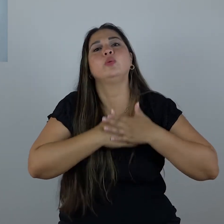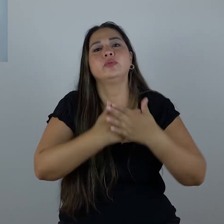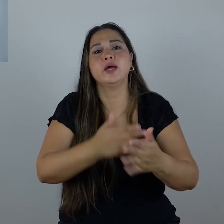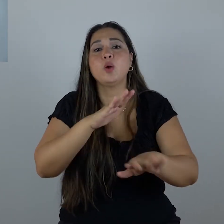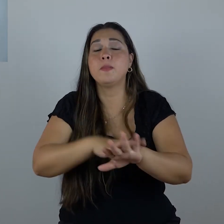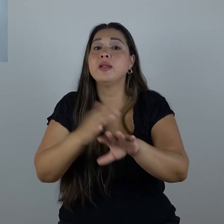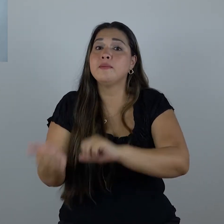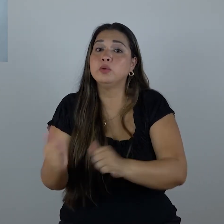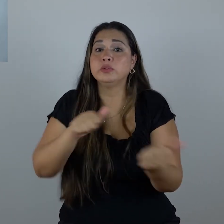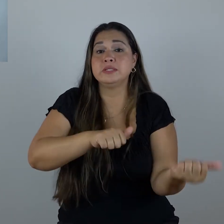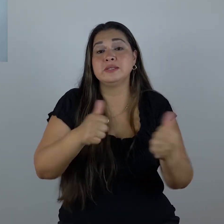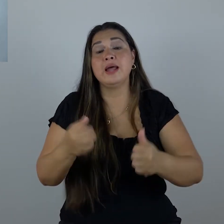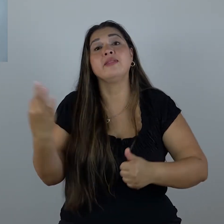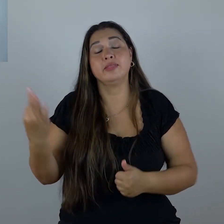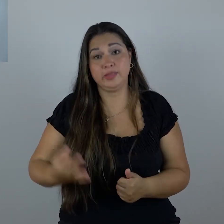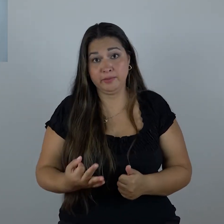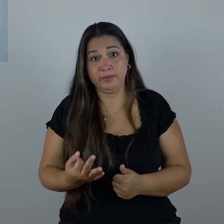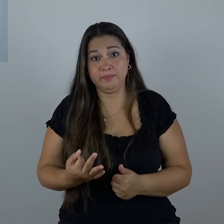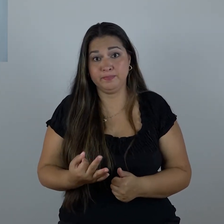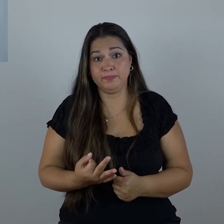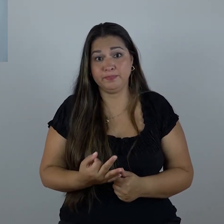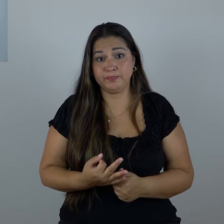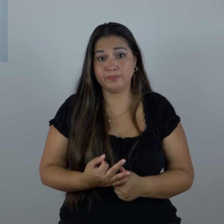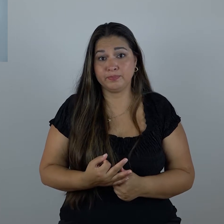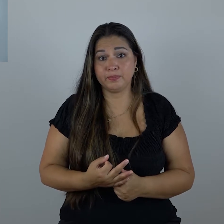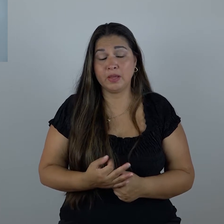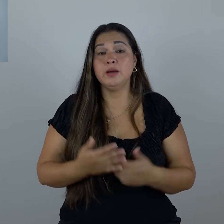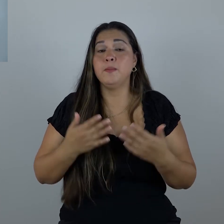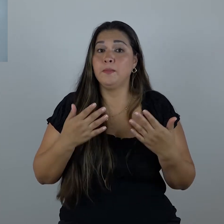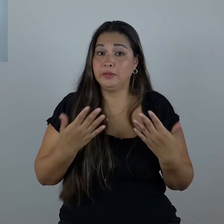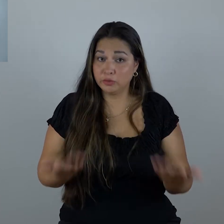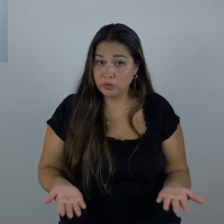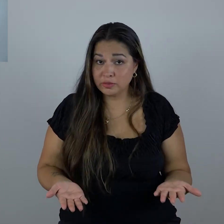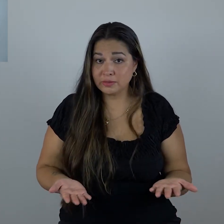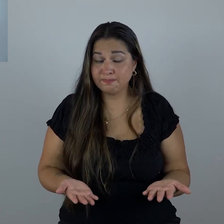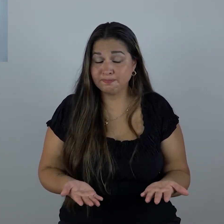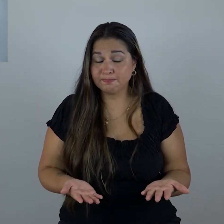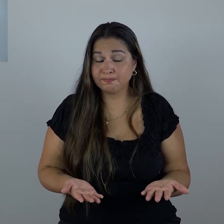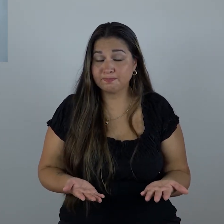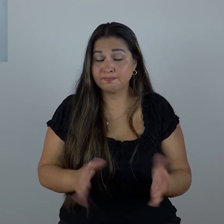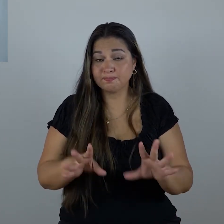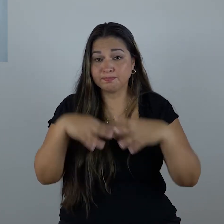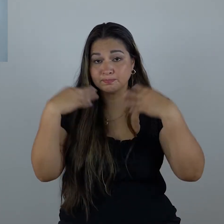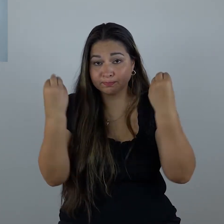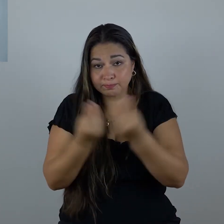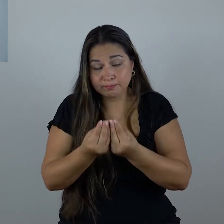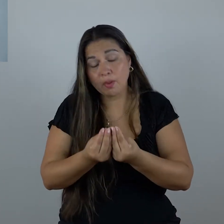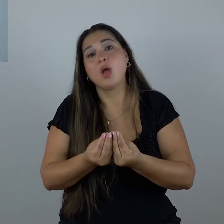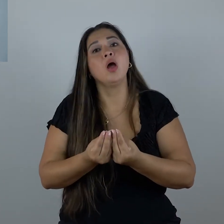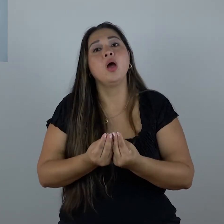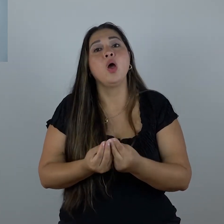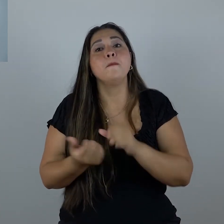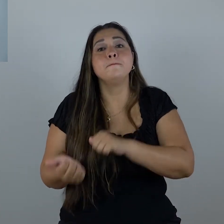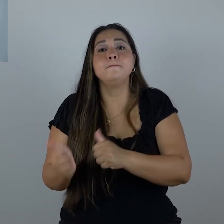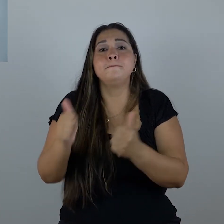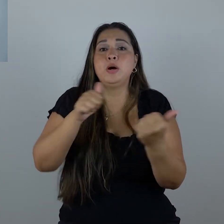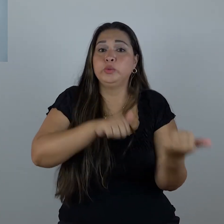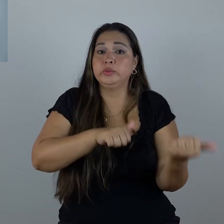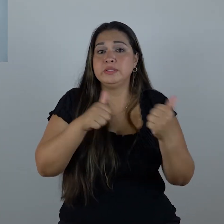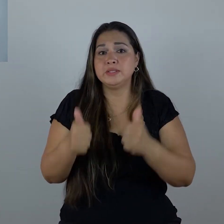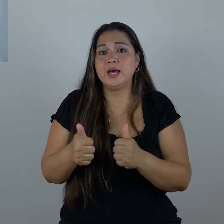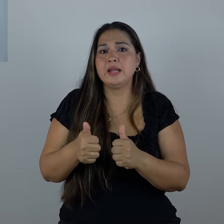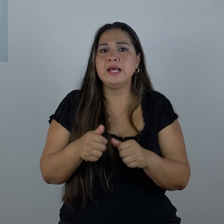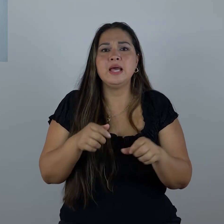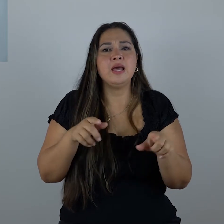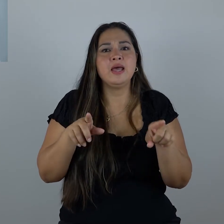ser bautizado. Pero es un acto voluntario. Nadie puede forzar a otro a bautizarse. En